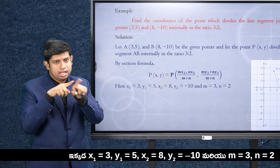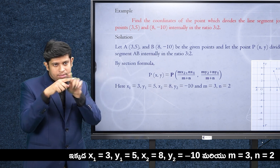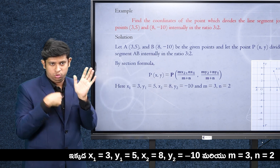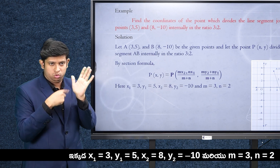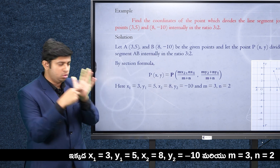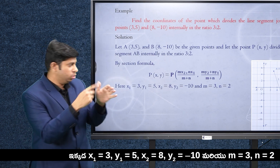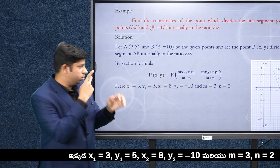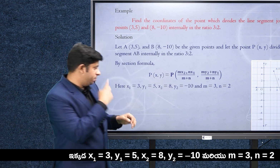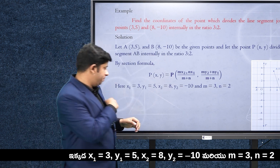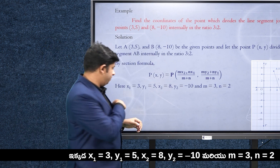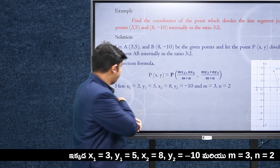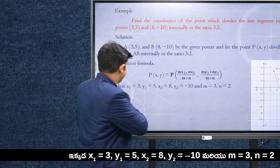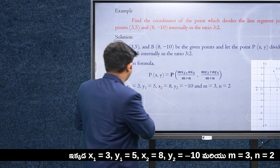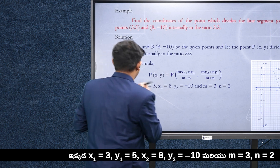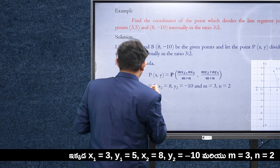y1=5 x2=8